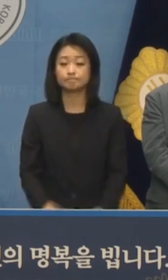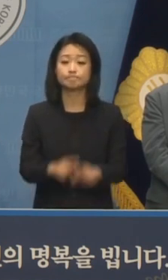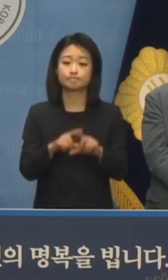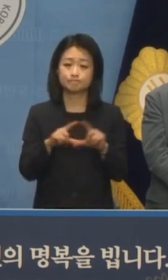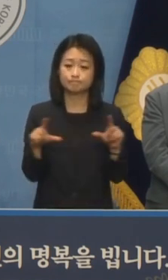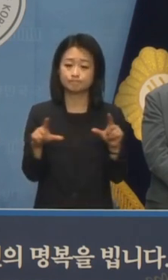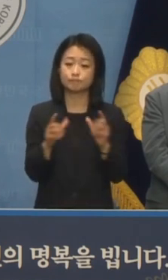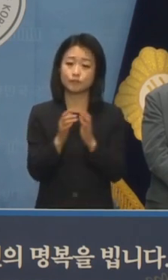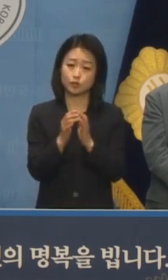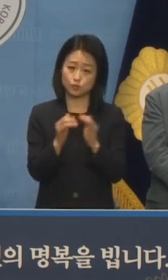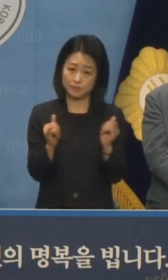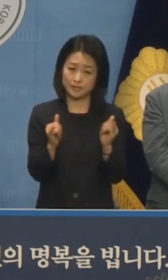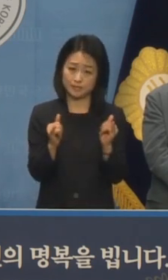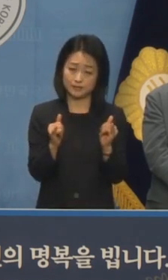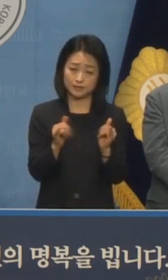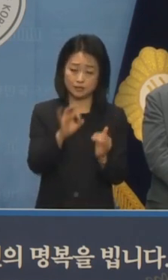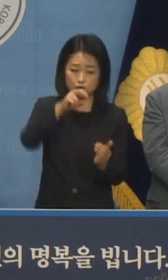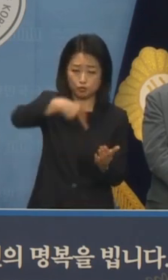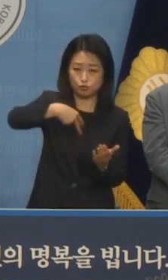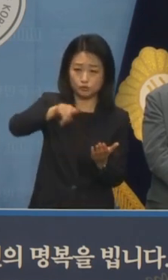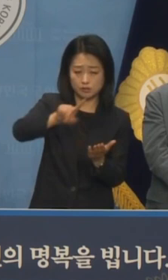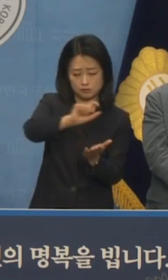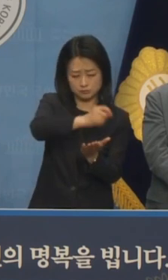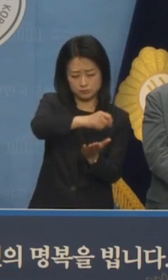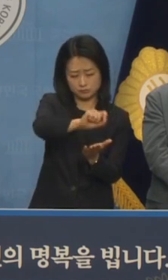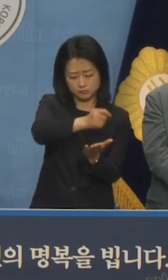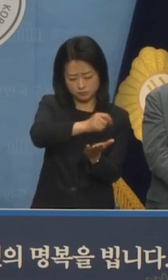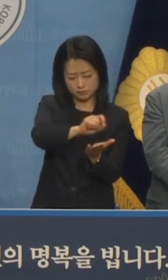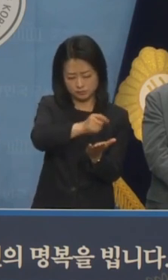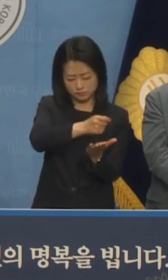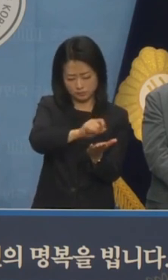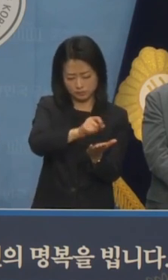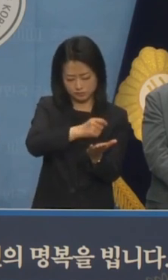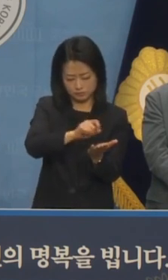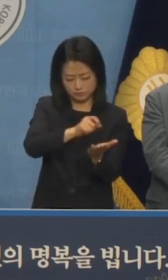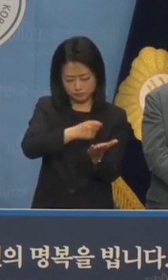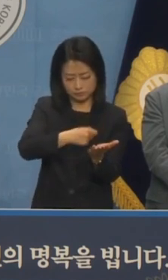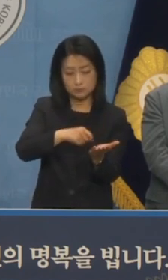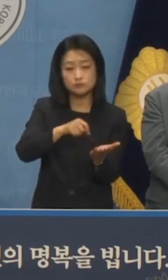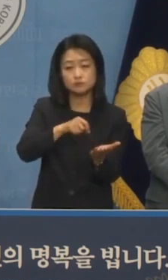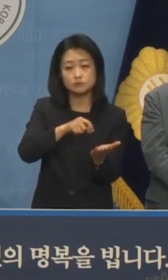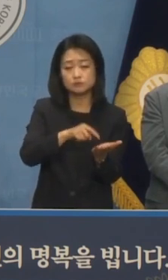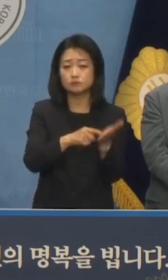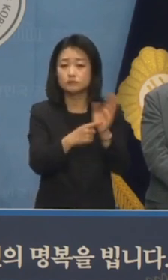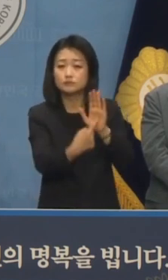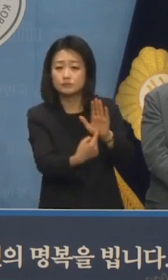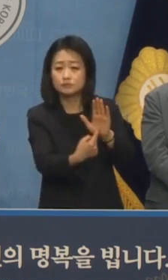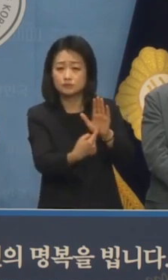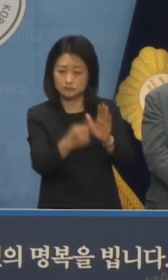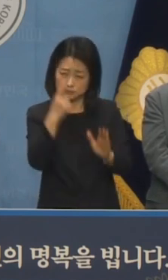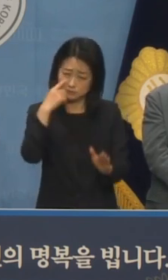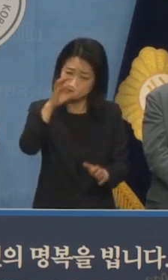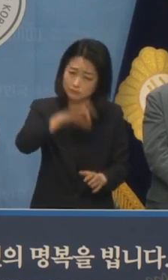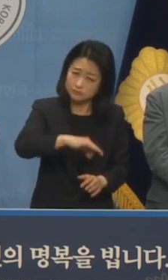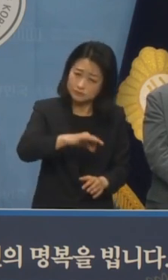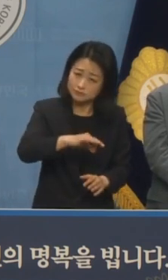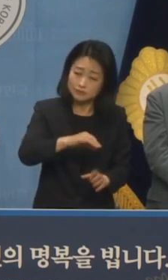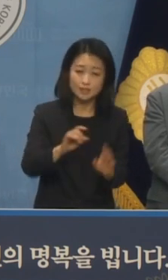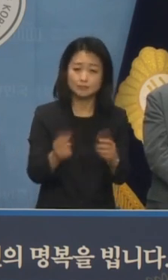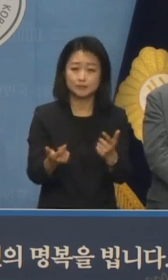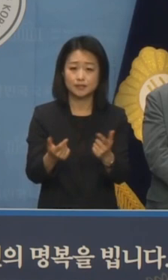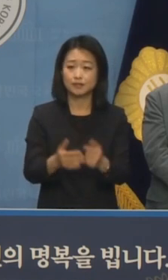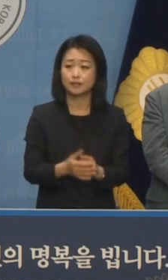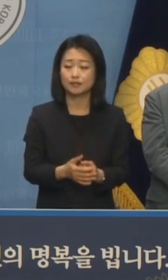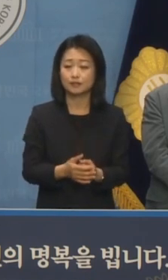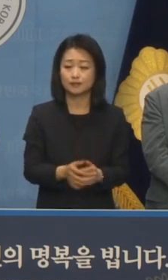평범한 국민이 이러한 메시지를 적는다는 것을 절대 쉽게 생각해서는 안 됩니다. 지금이라도